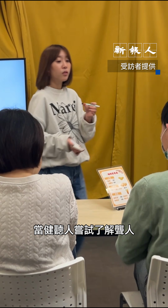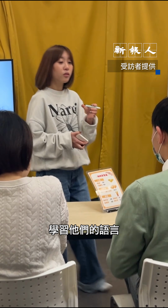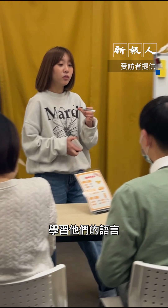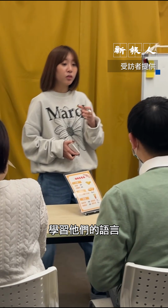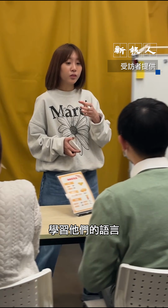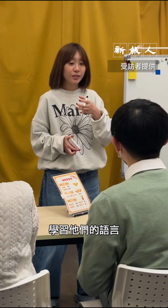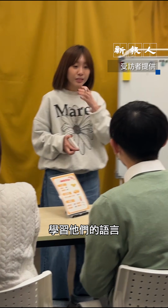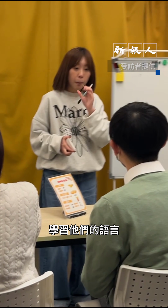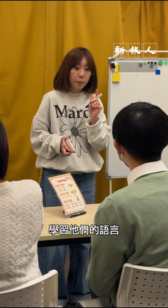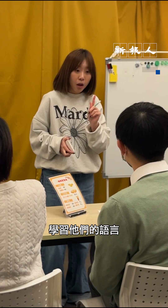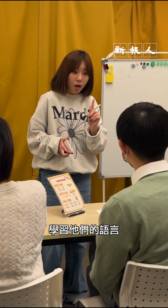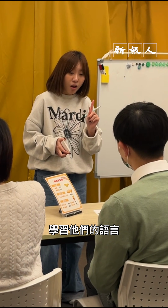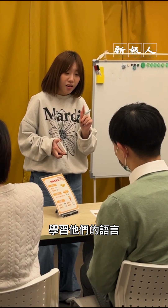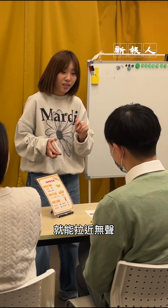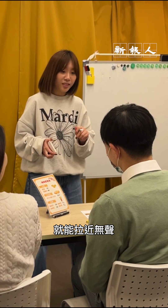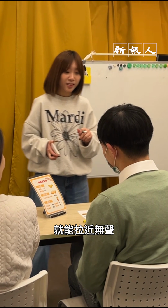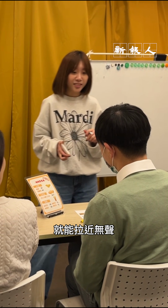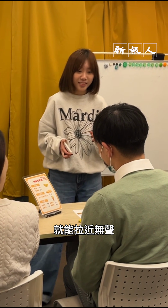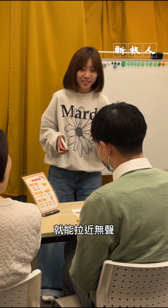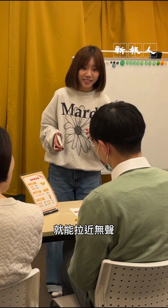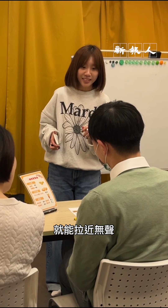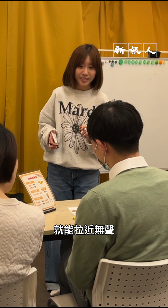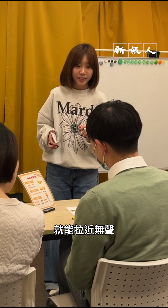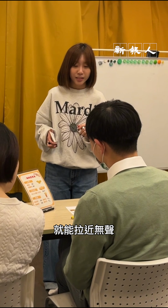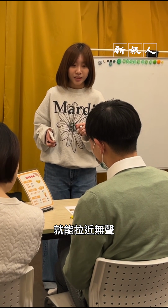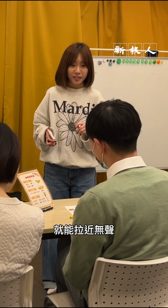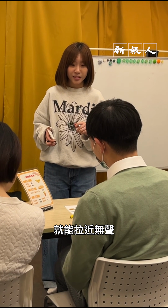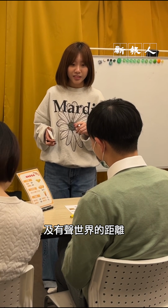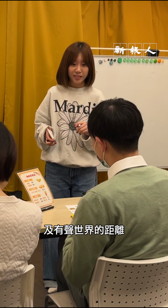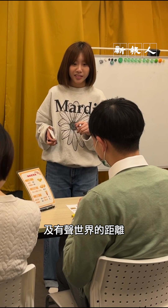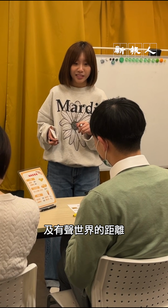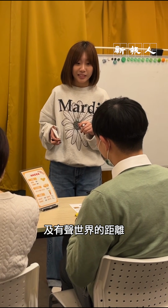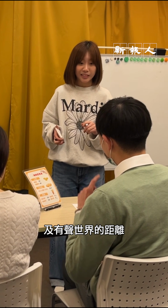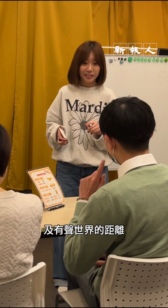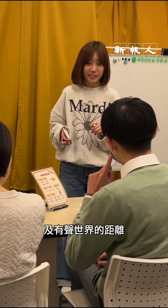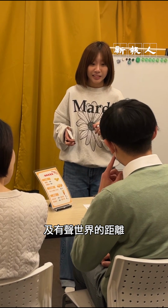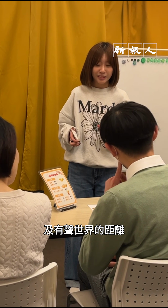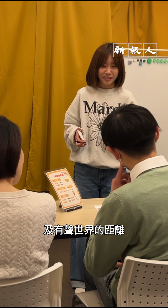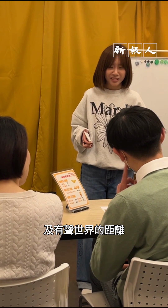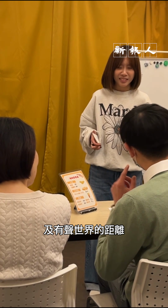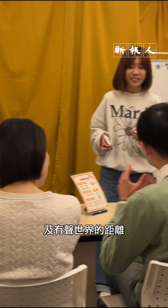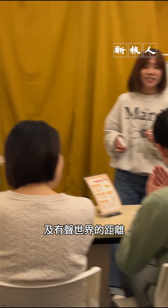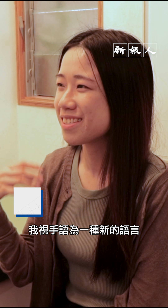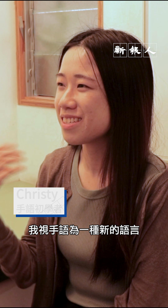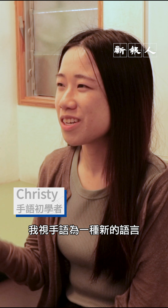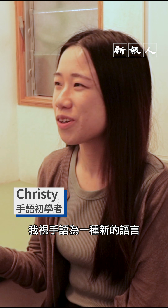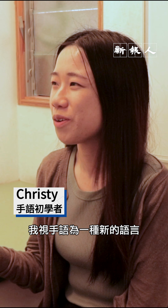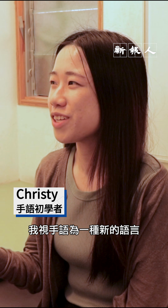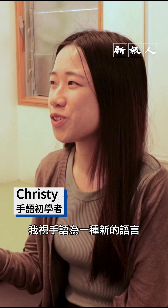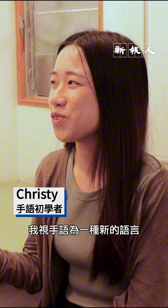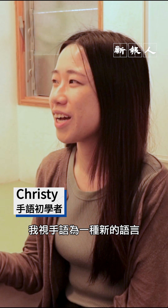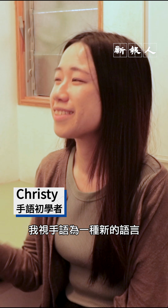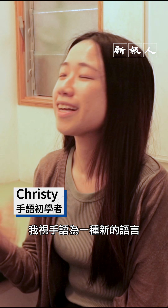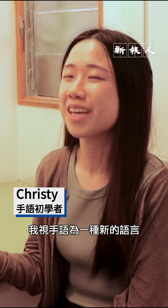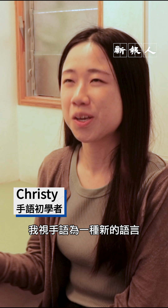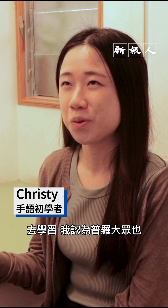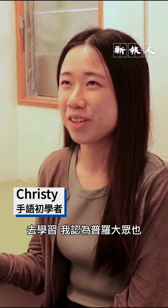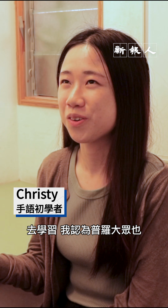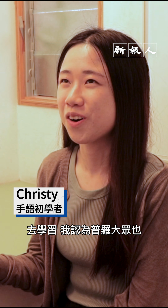學習佢哋嘅語言，就能拉近無聲同有聲世界嘅距離。 視佢為一種新嘅語言去